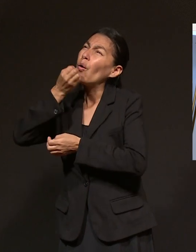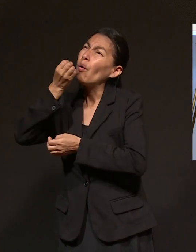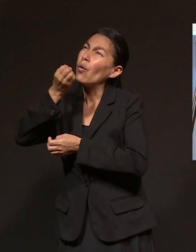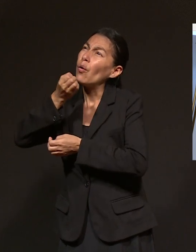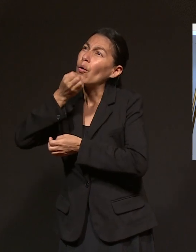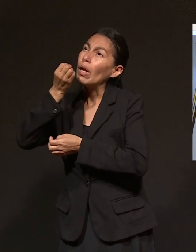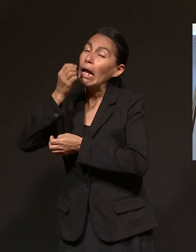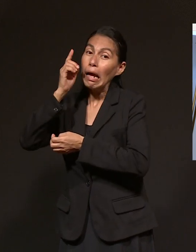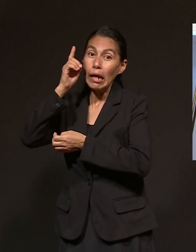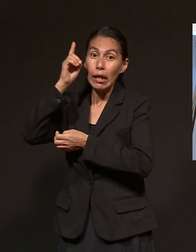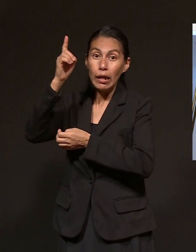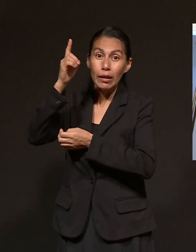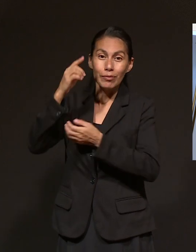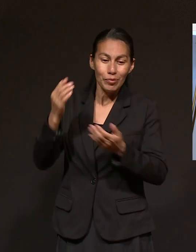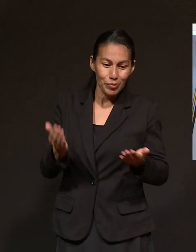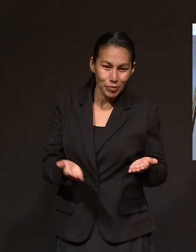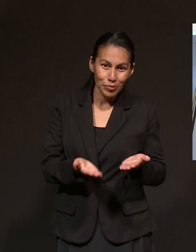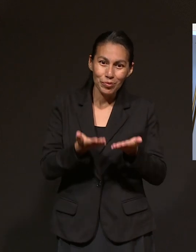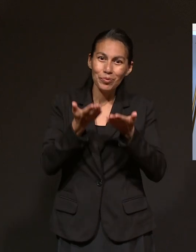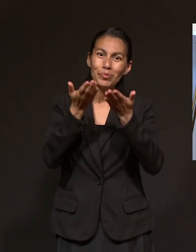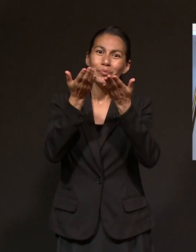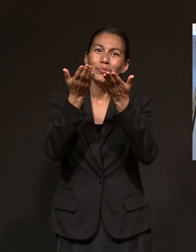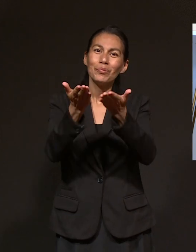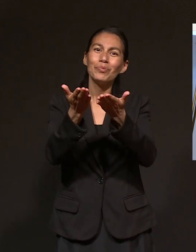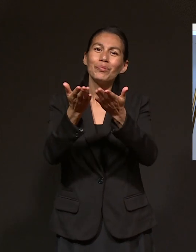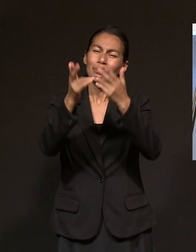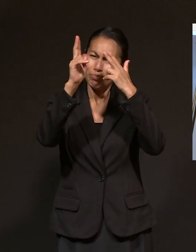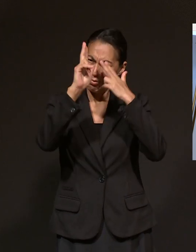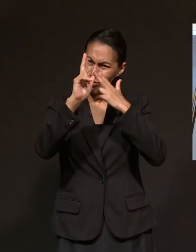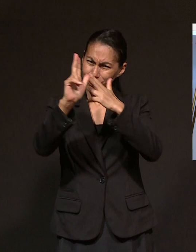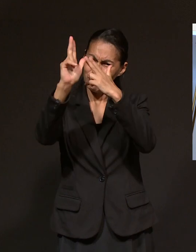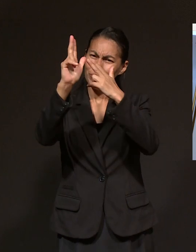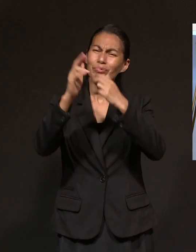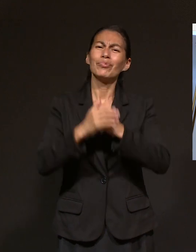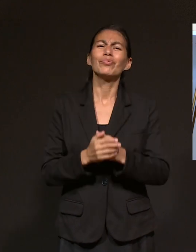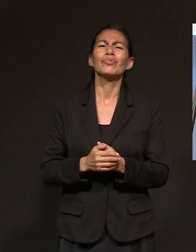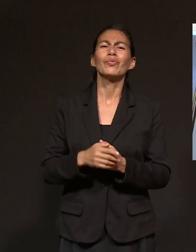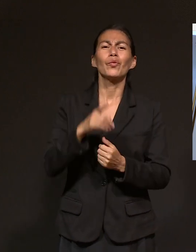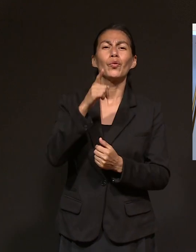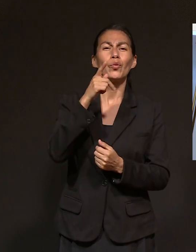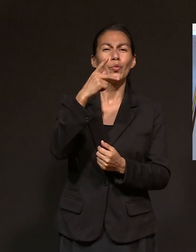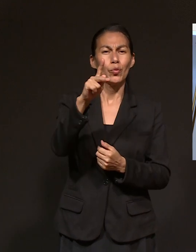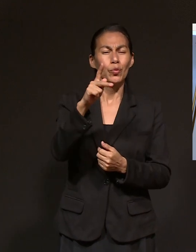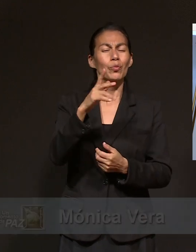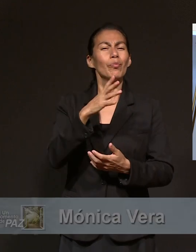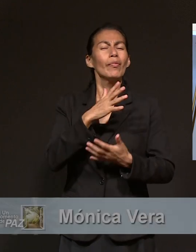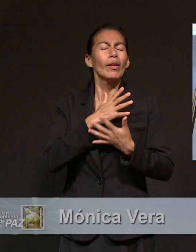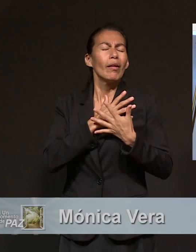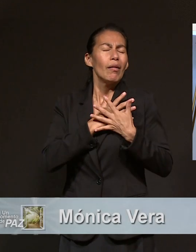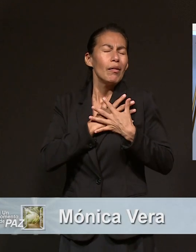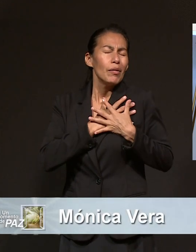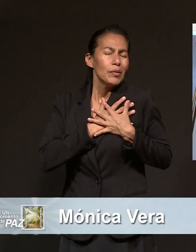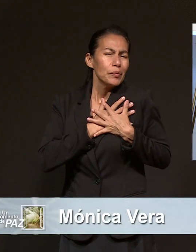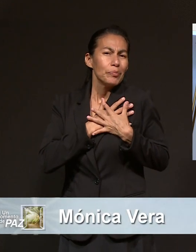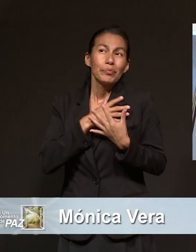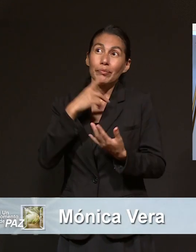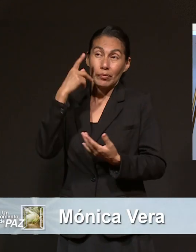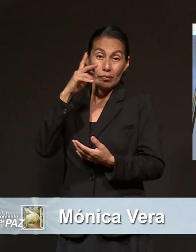en secreto te pondrá en el lugar de honor como su Hijo amado.